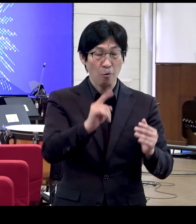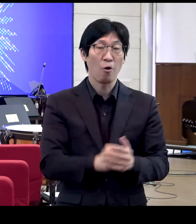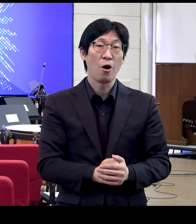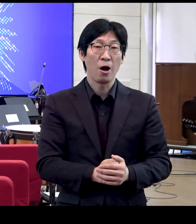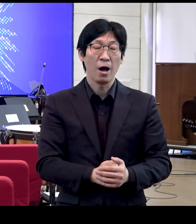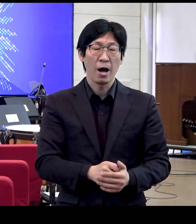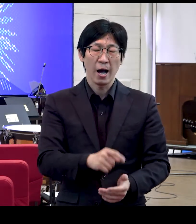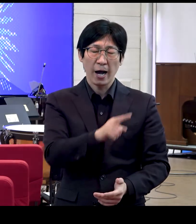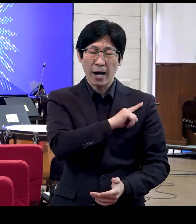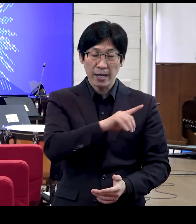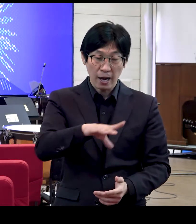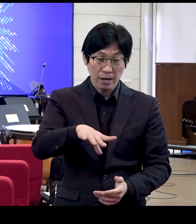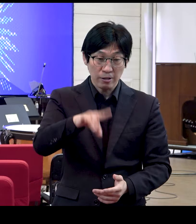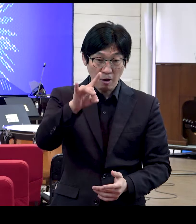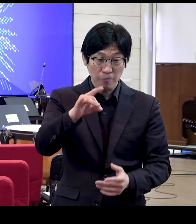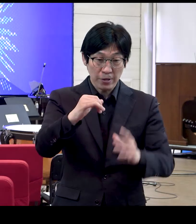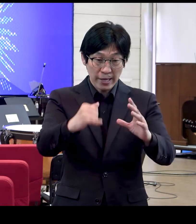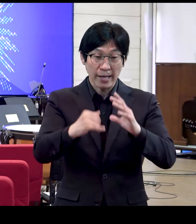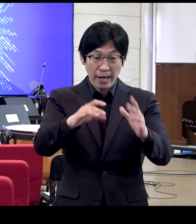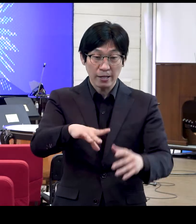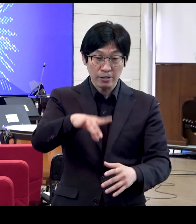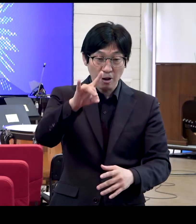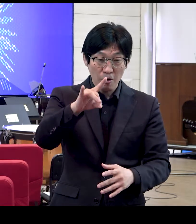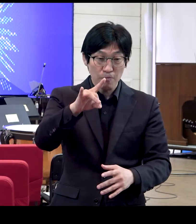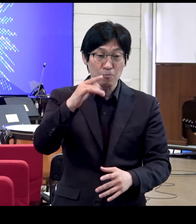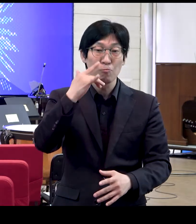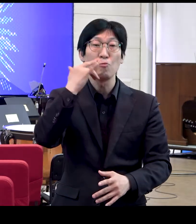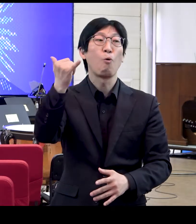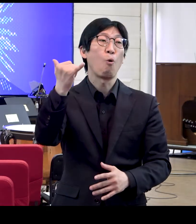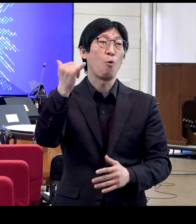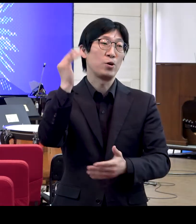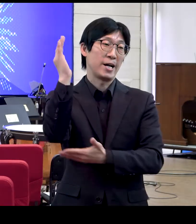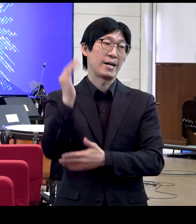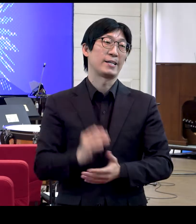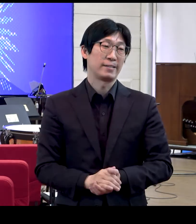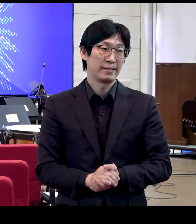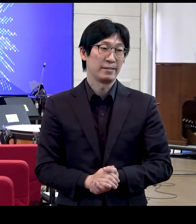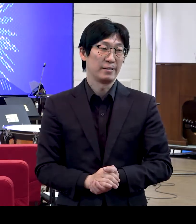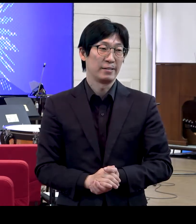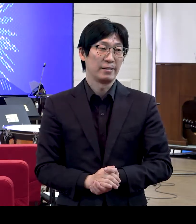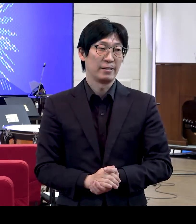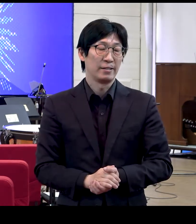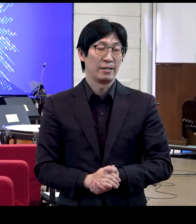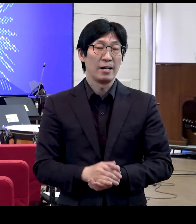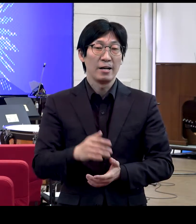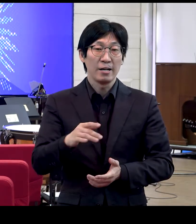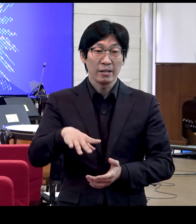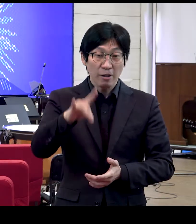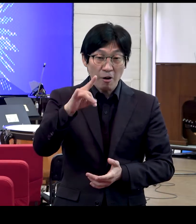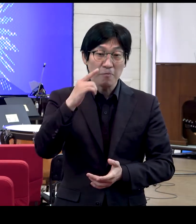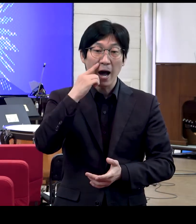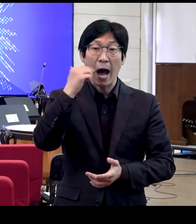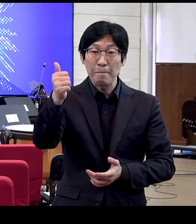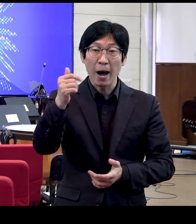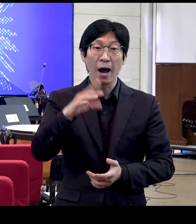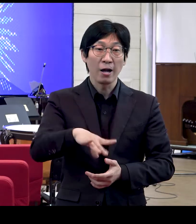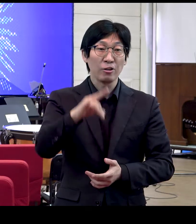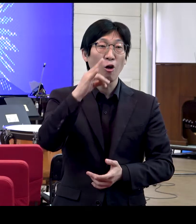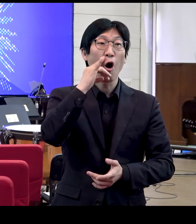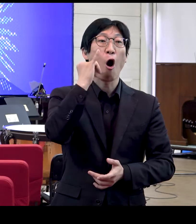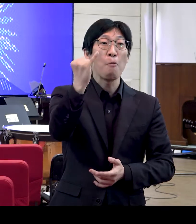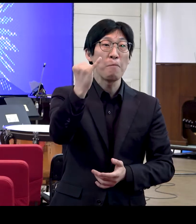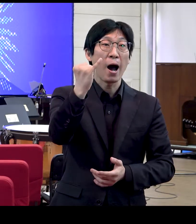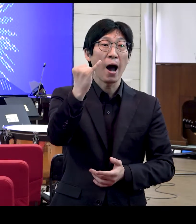최초의 아버지 어머니에게 있었던 이야기거든요. 이건 바로 최초의 아버지 어머니에게 있었던